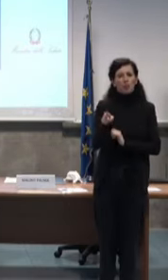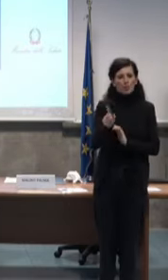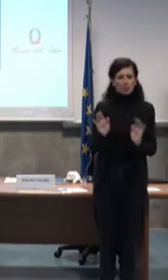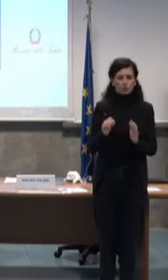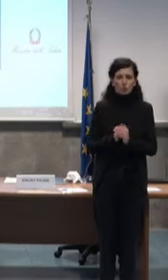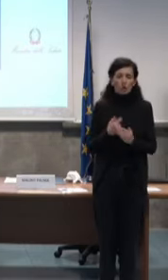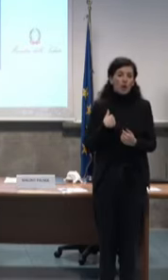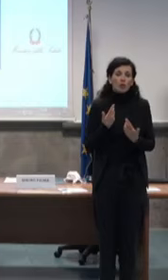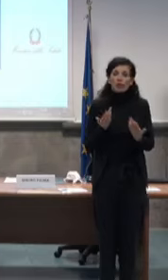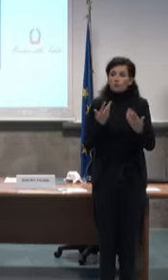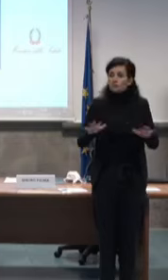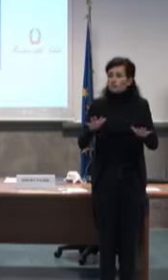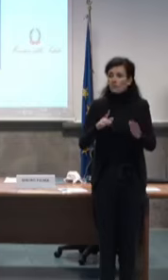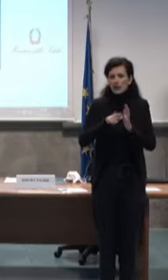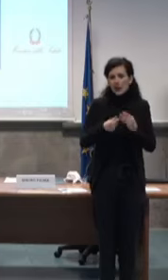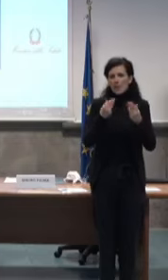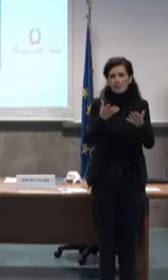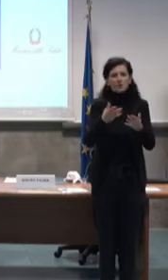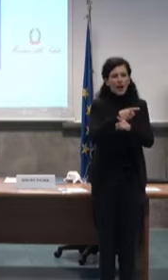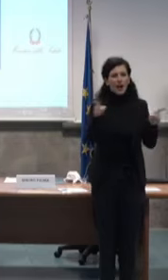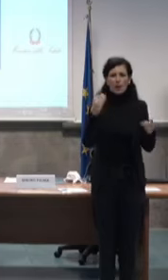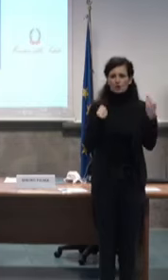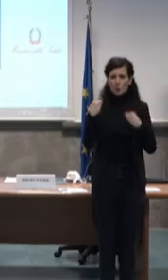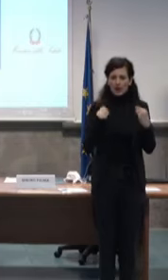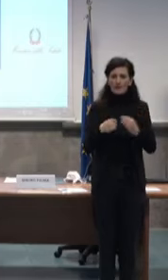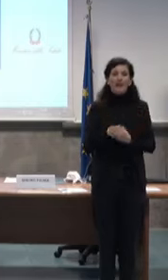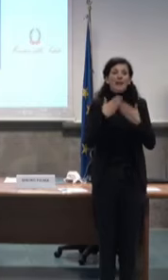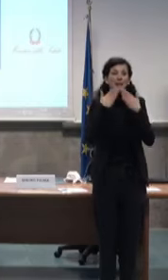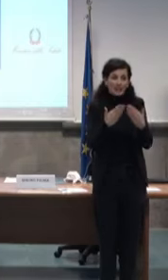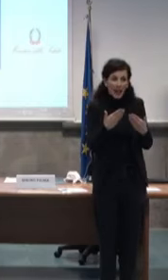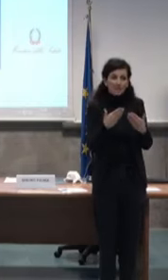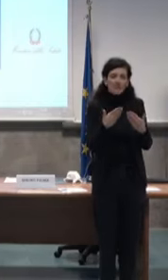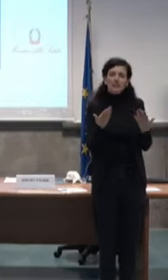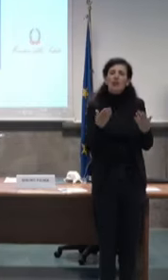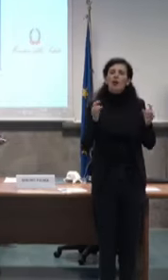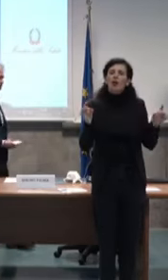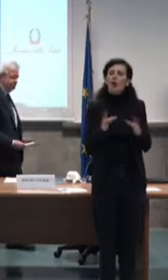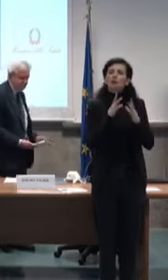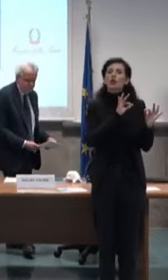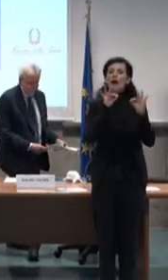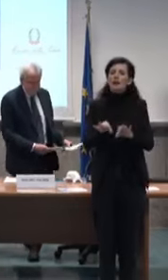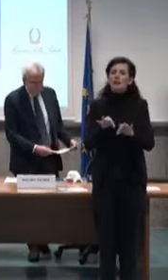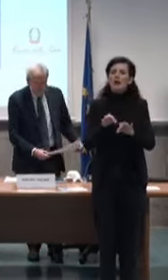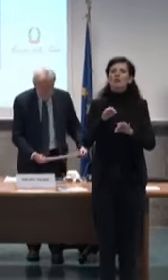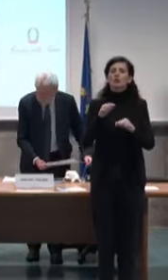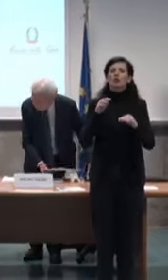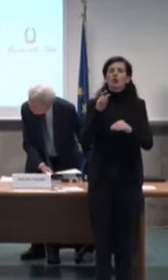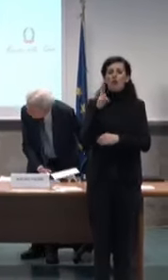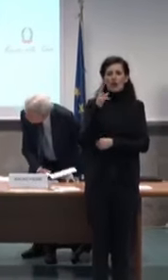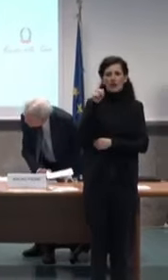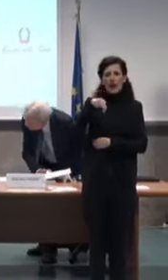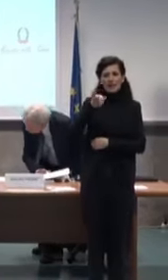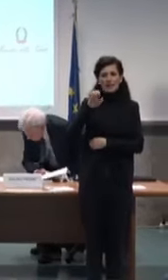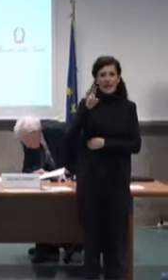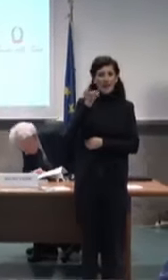domande eventuali grazie nel frattempo ranieri guerra che è membro